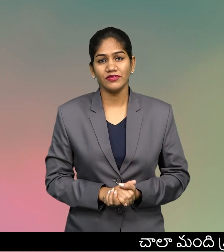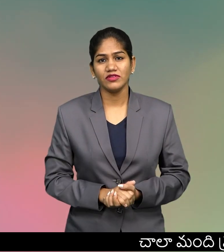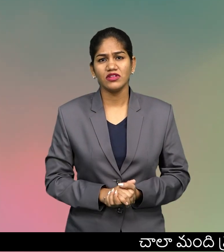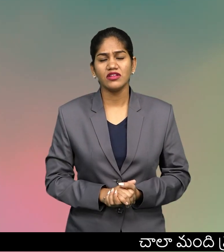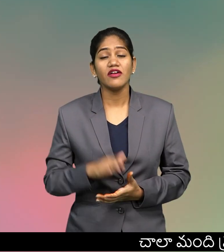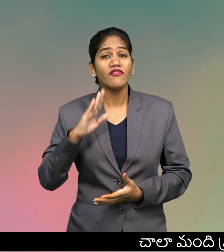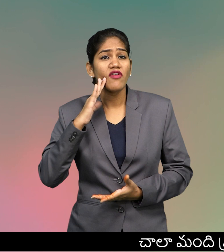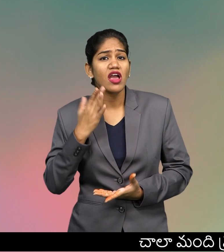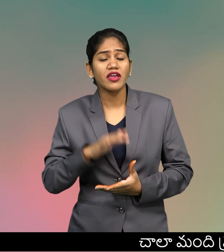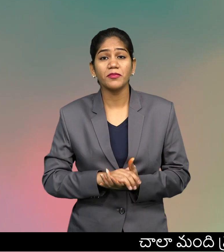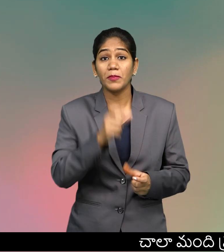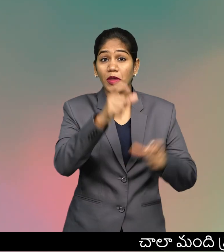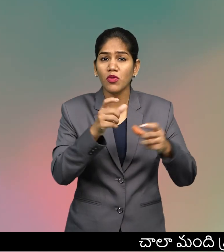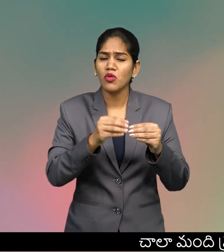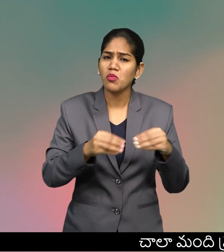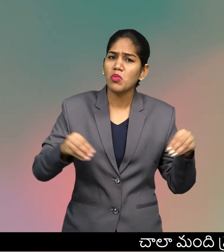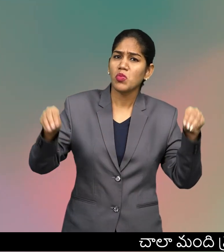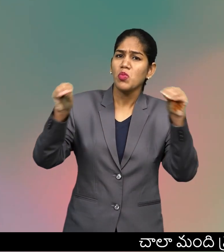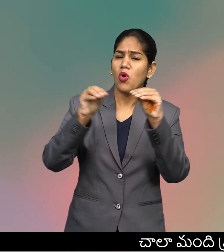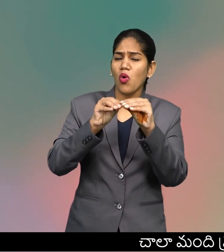చాలామంది ప్రజలు క్రైస్తవులు అయితే